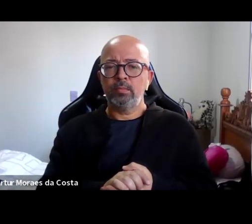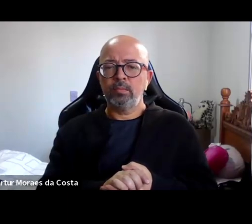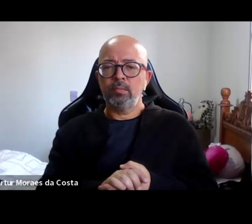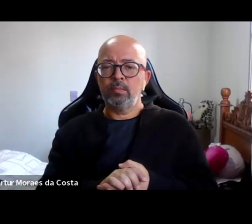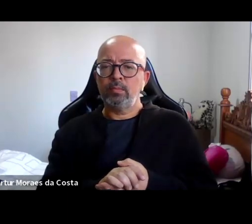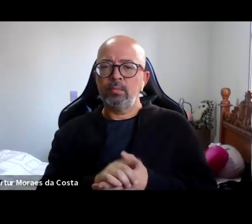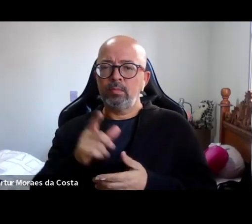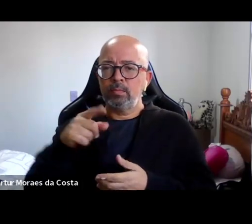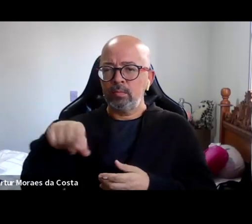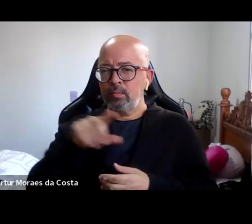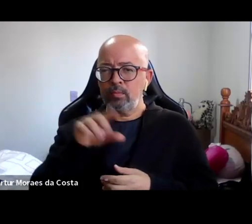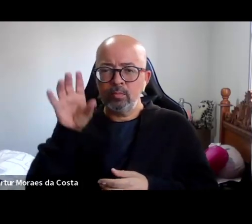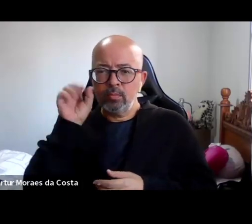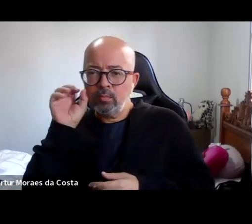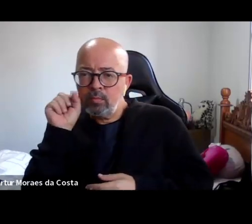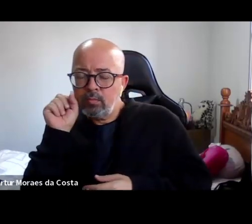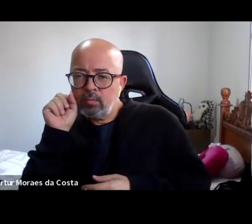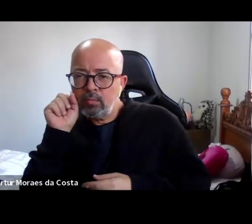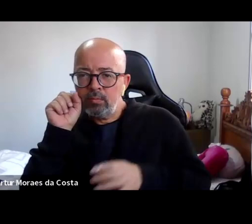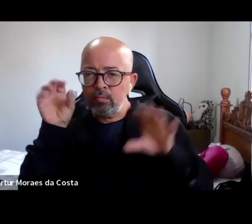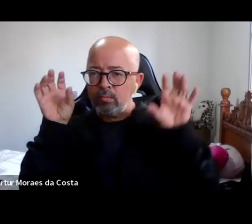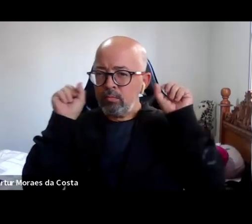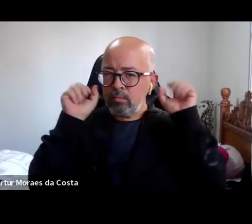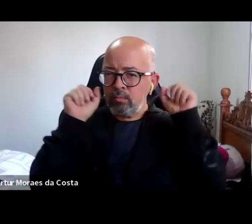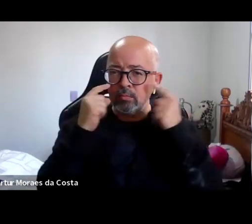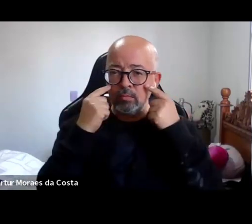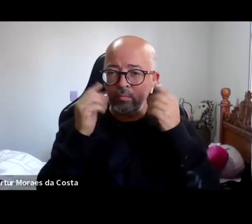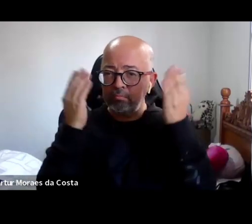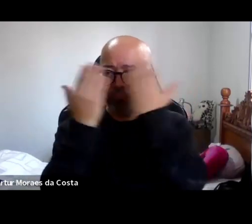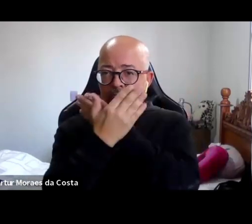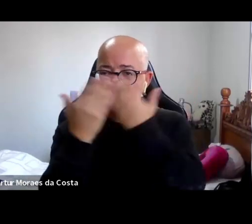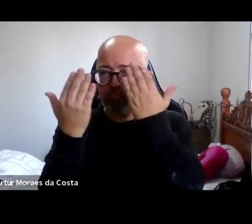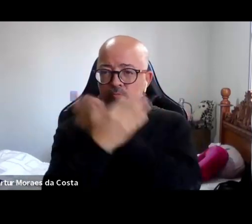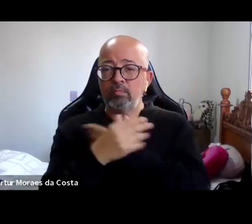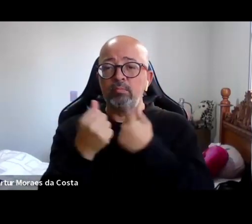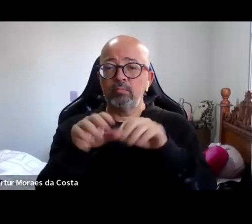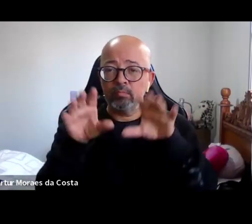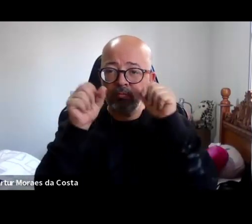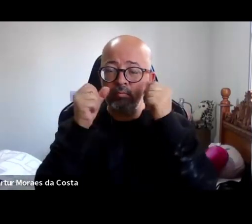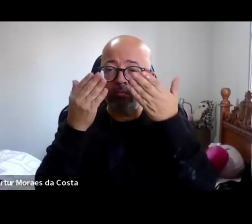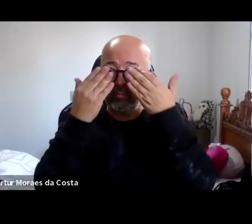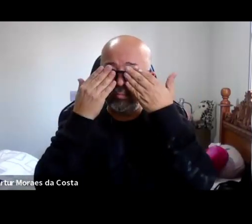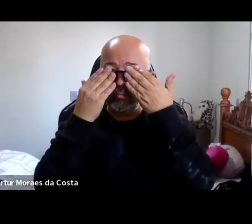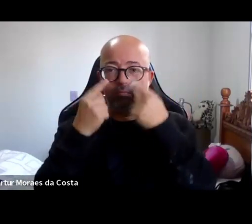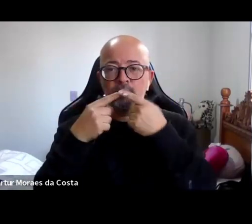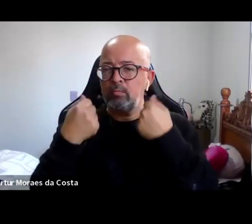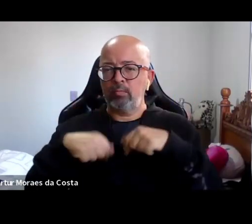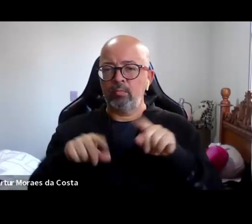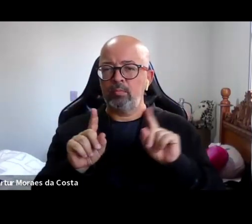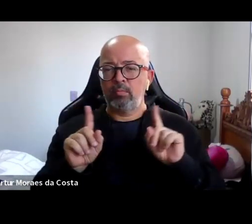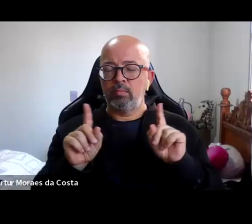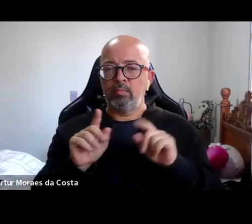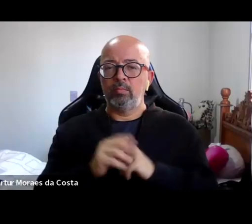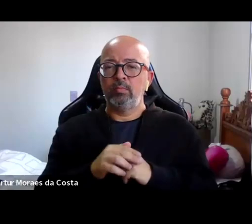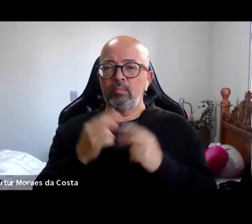ojos no no tendremos como ya se ha dicho una sesión de preguntas al final me gustaría que pudiéramos